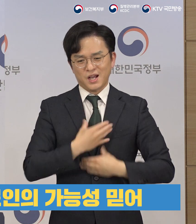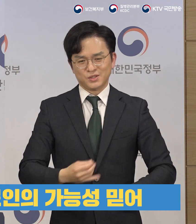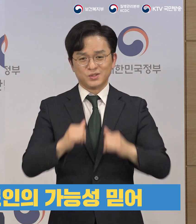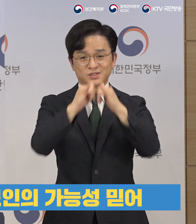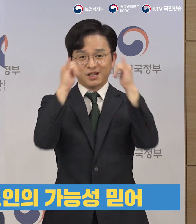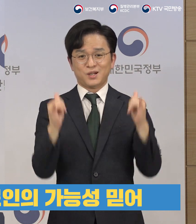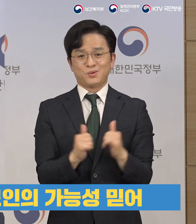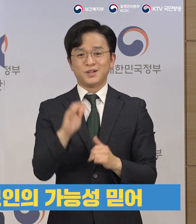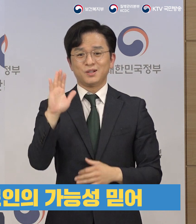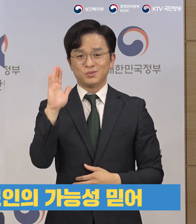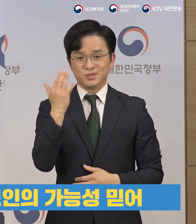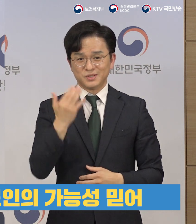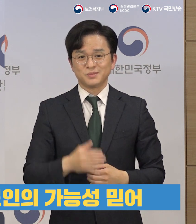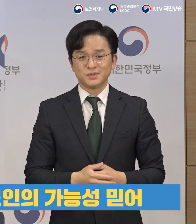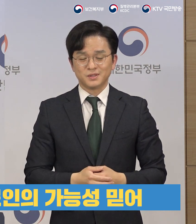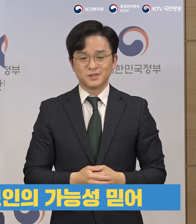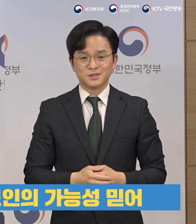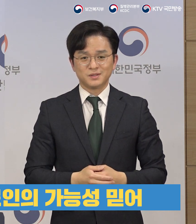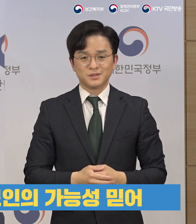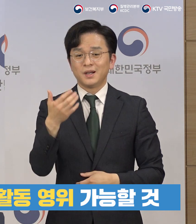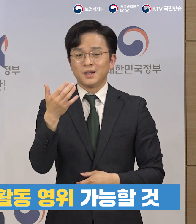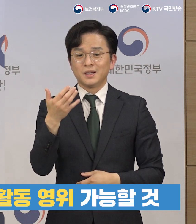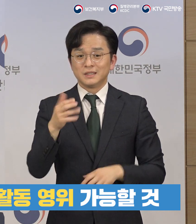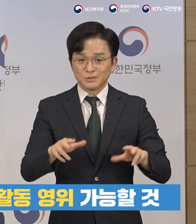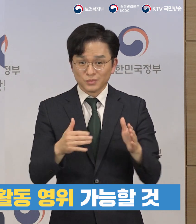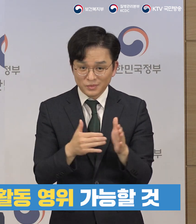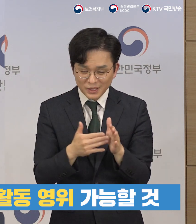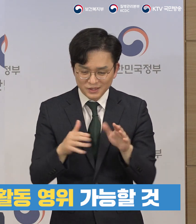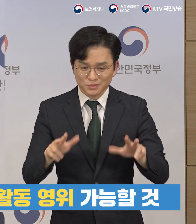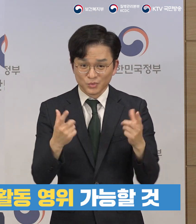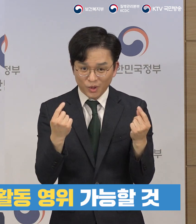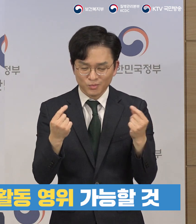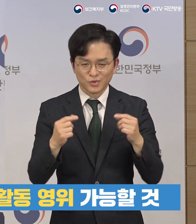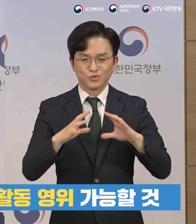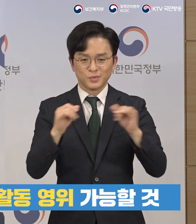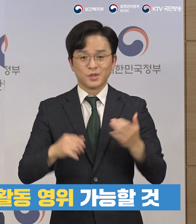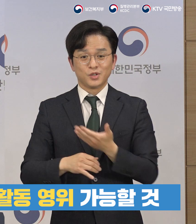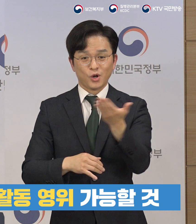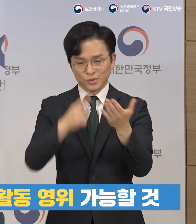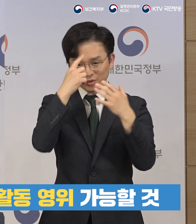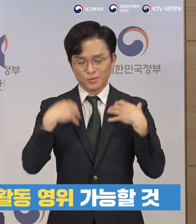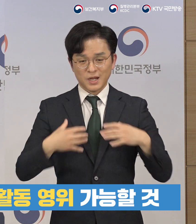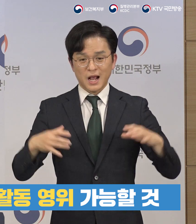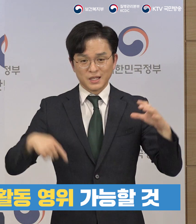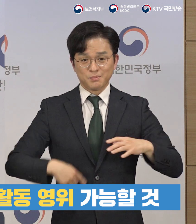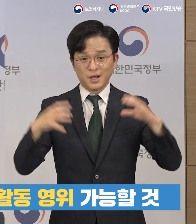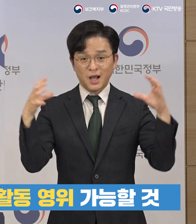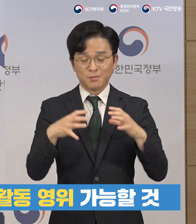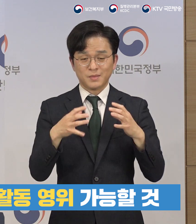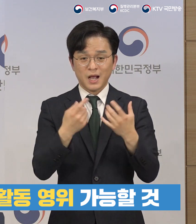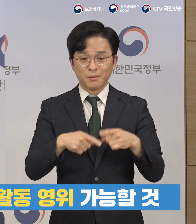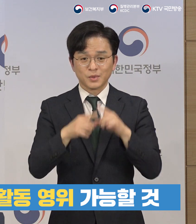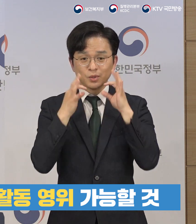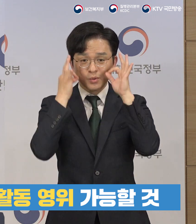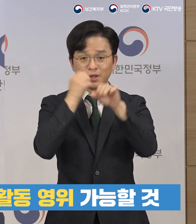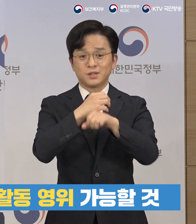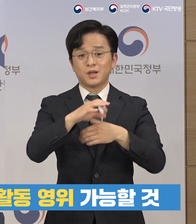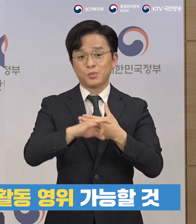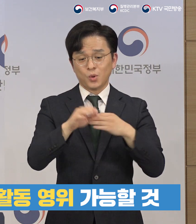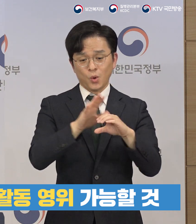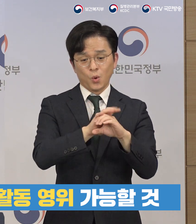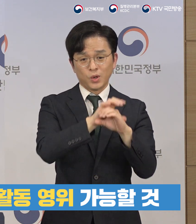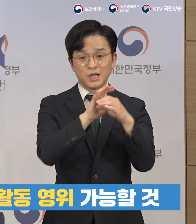로부터 안전한 사회로 나아가고 있습니다 지금까지처럼 우리가 힘을 합쳐 함께 노력한다면